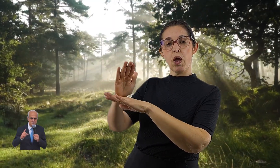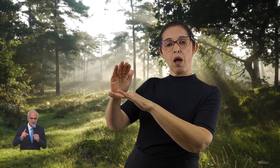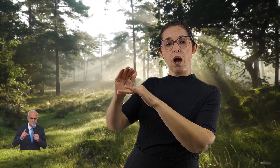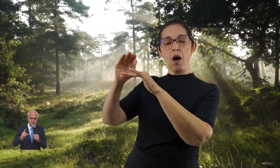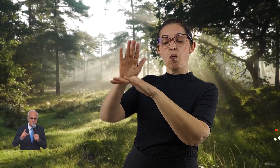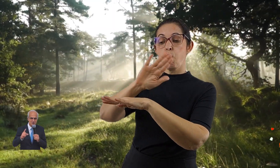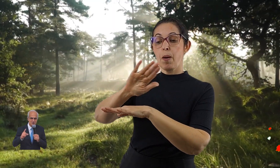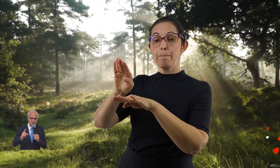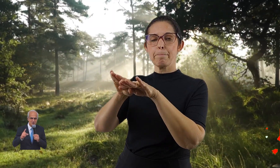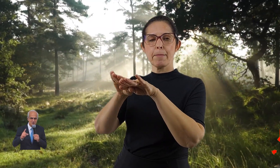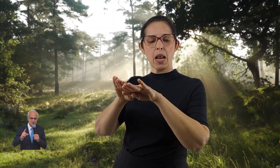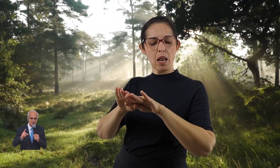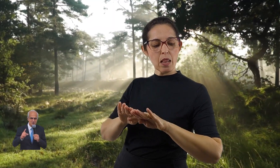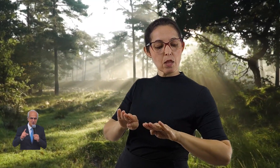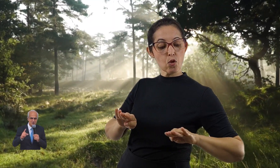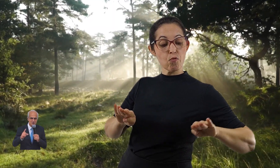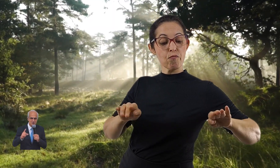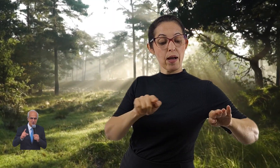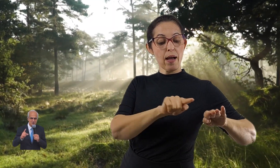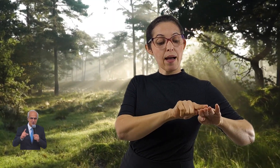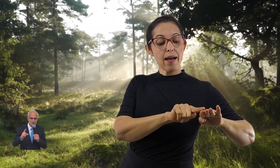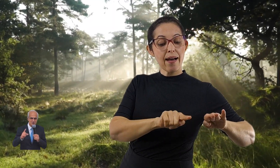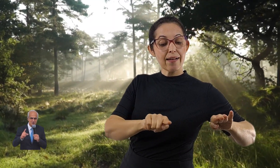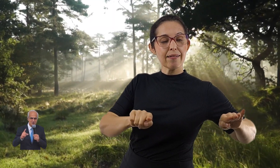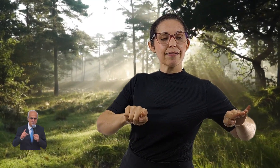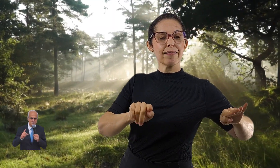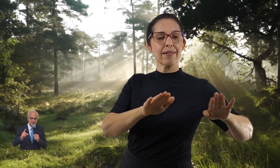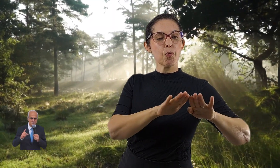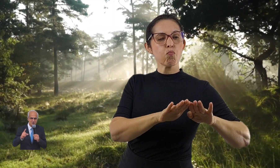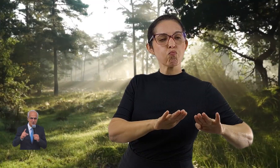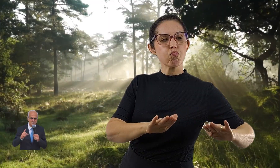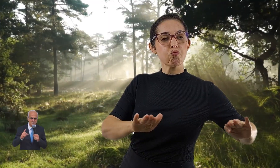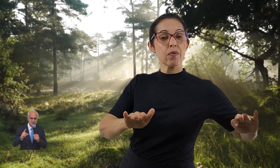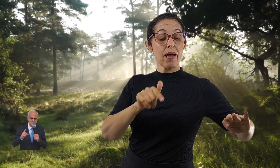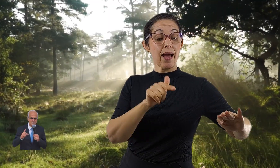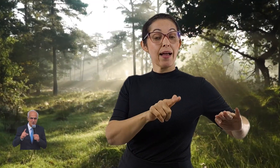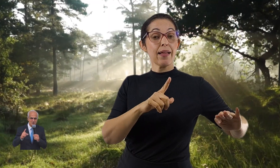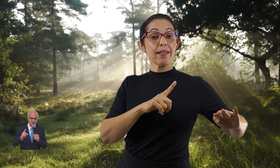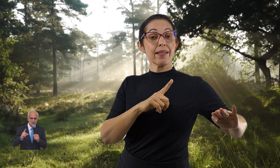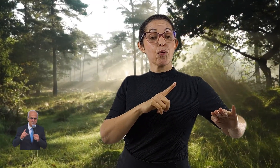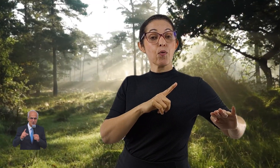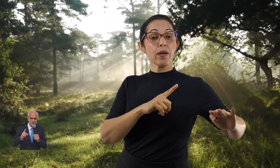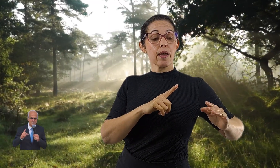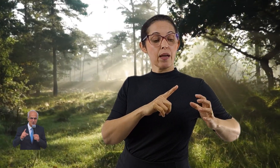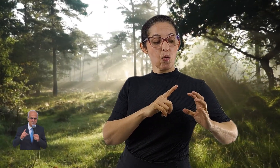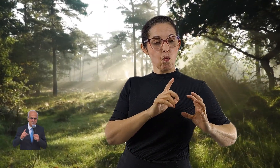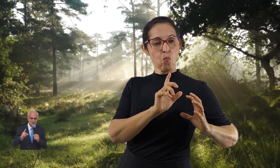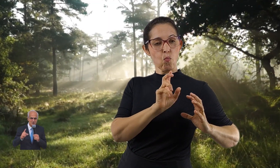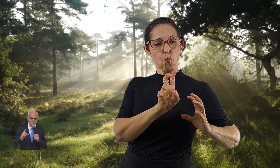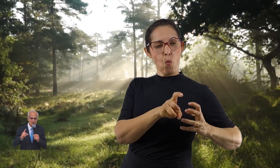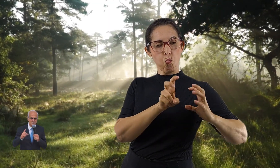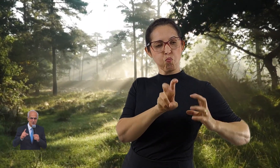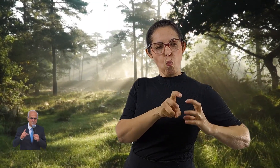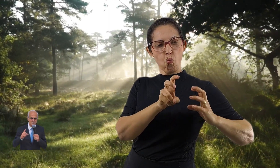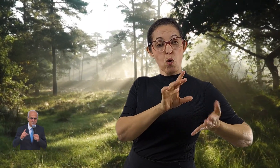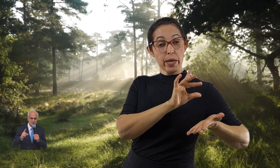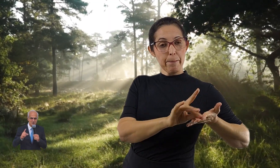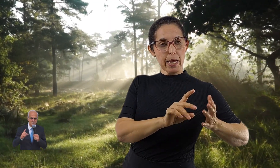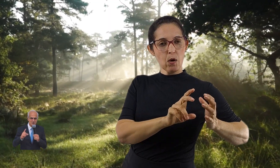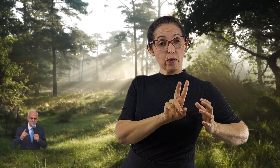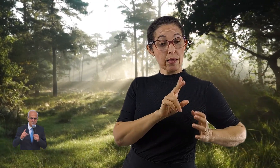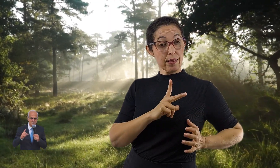no vale, eles deixaram os carros ferrados, os inimigos com os carros